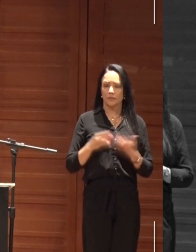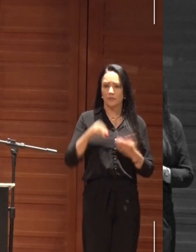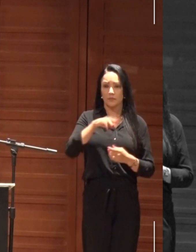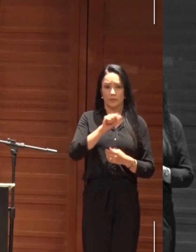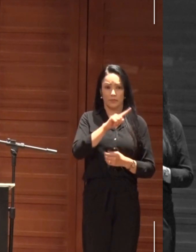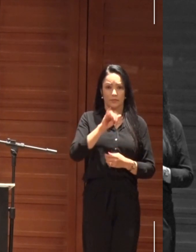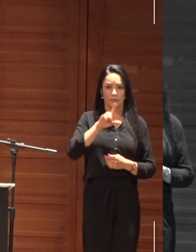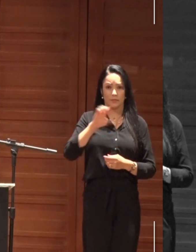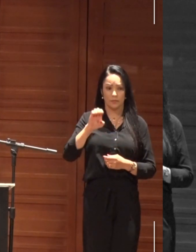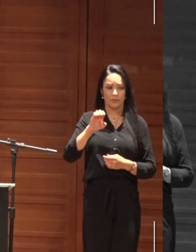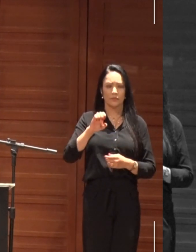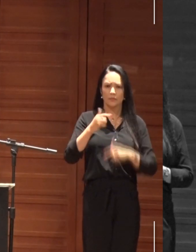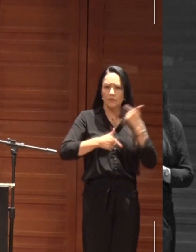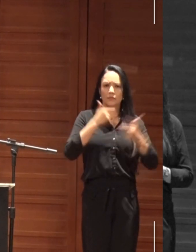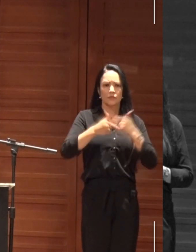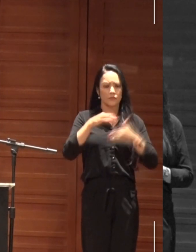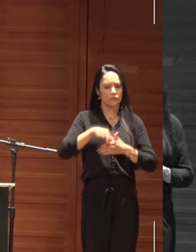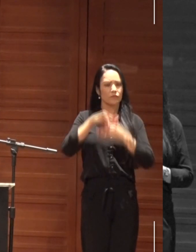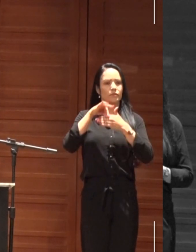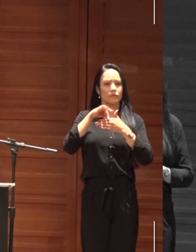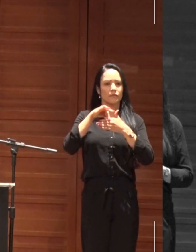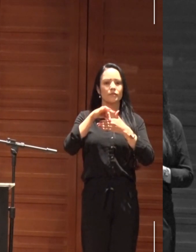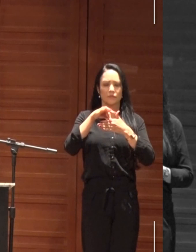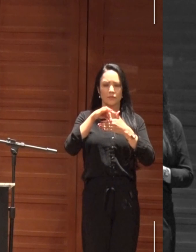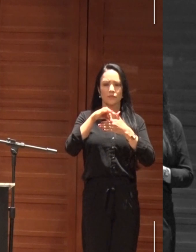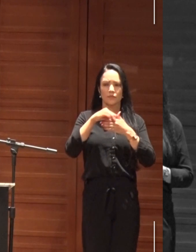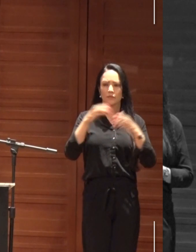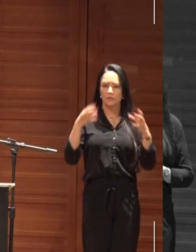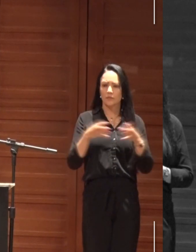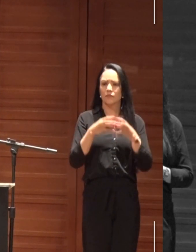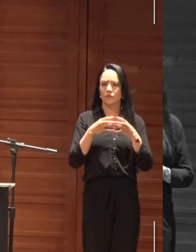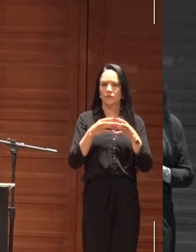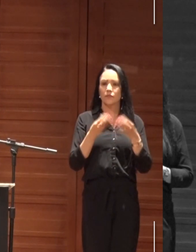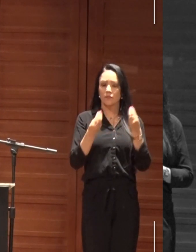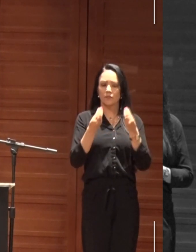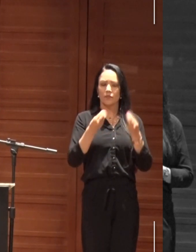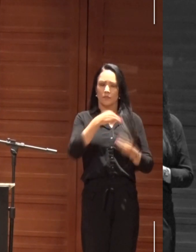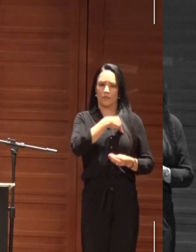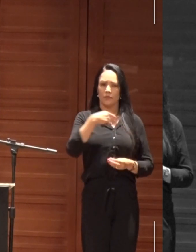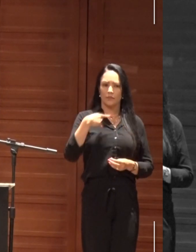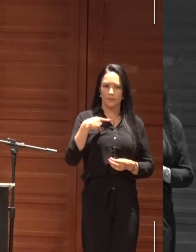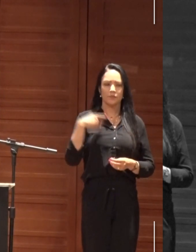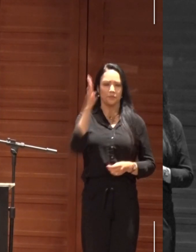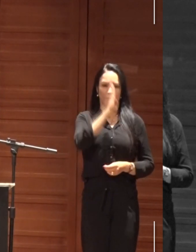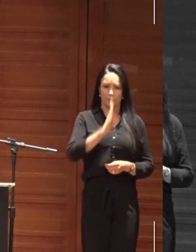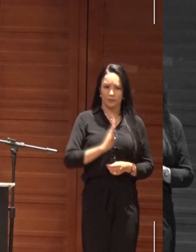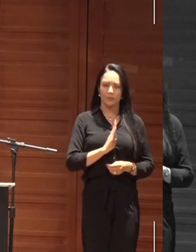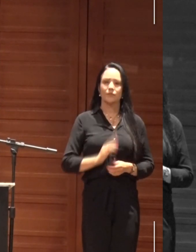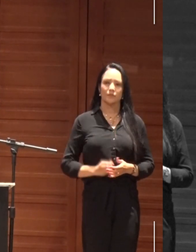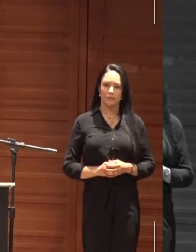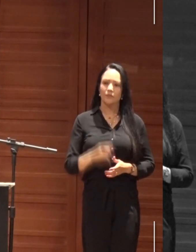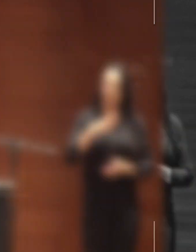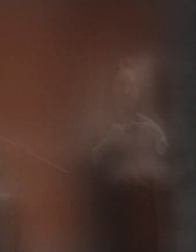Mazzilli, exerceu verdadeira liderança na conformação do Ministério Público brasileiro